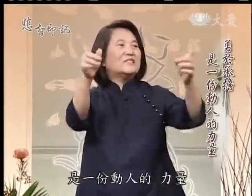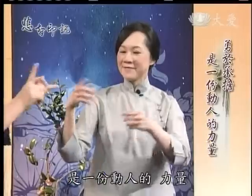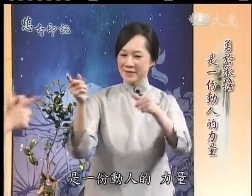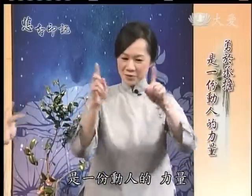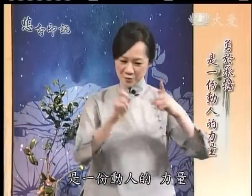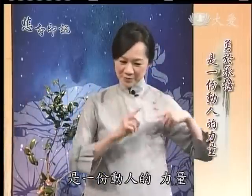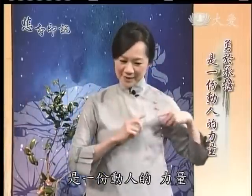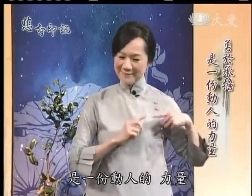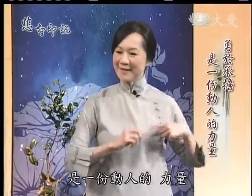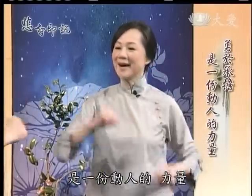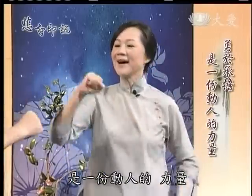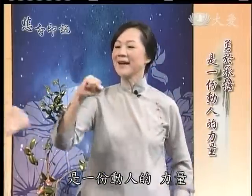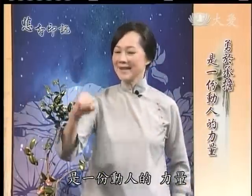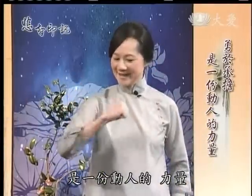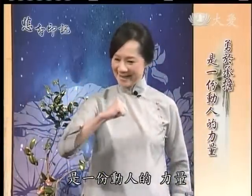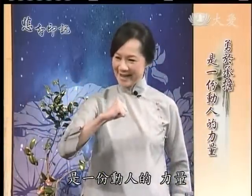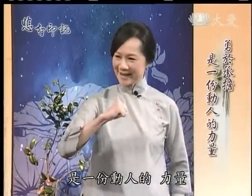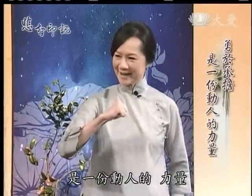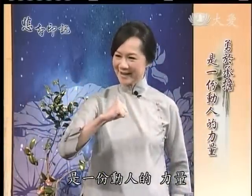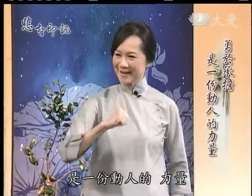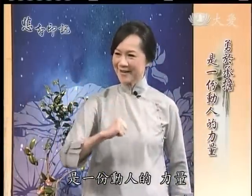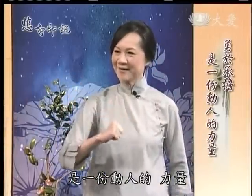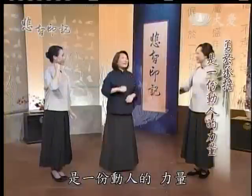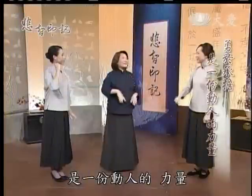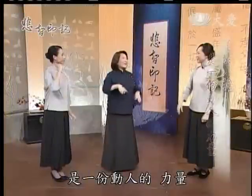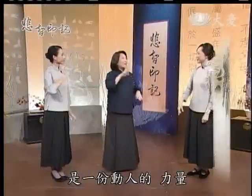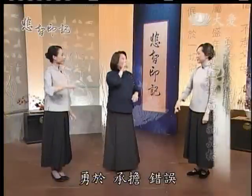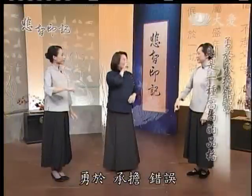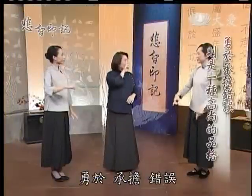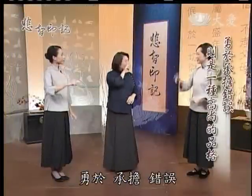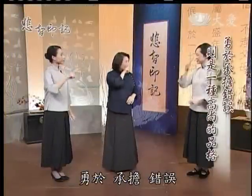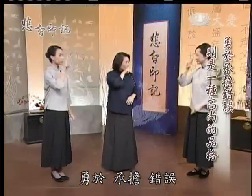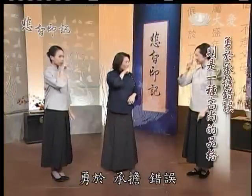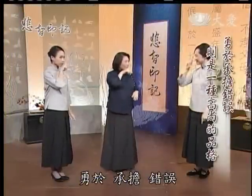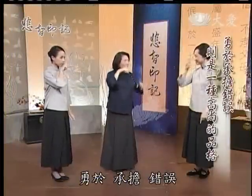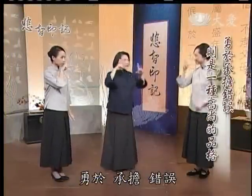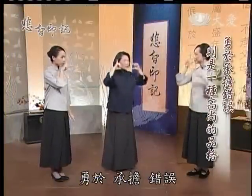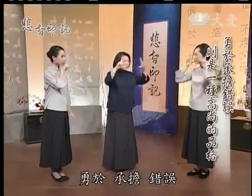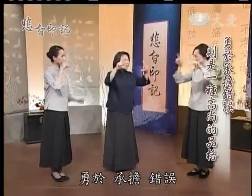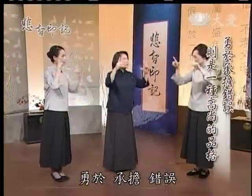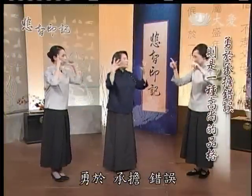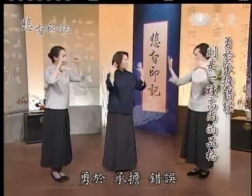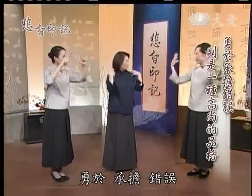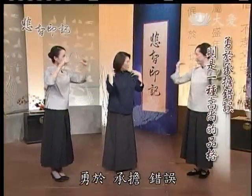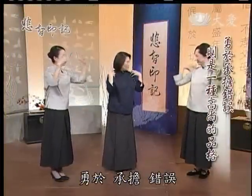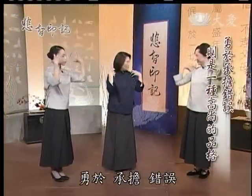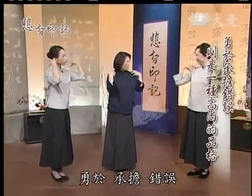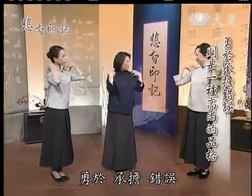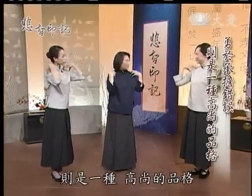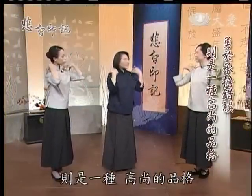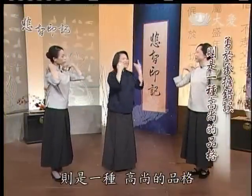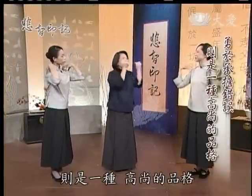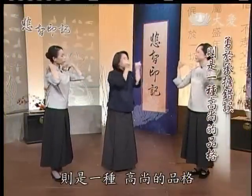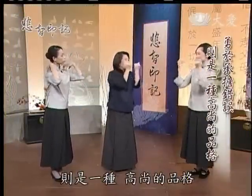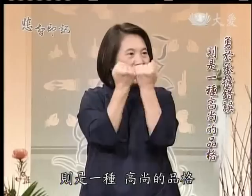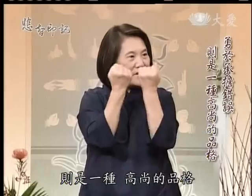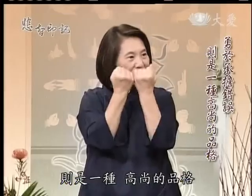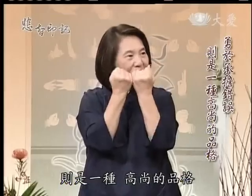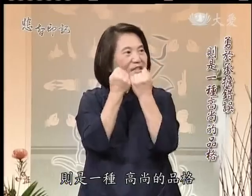一份动人的力量啊、那勇于承担错误则是一种高尚